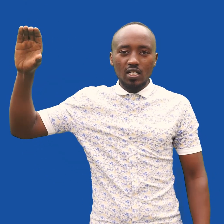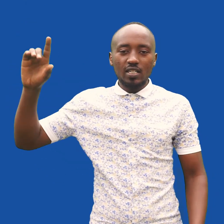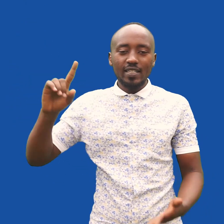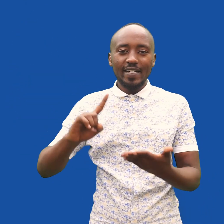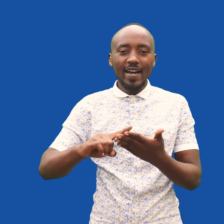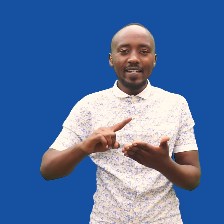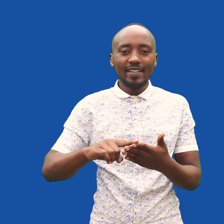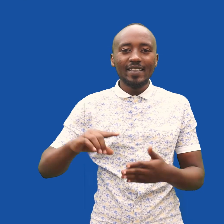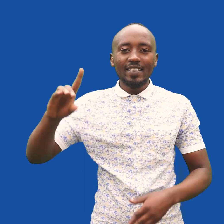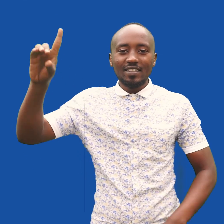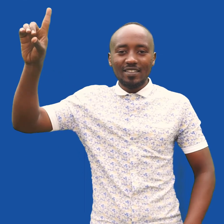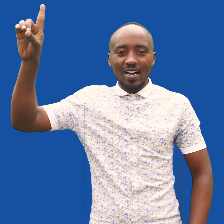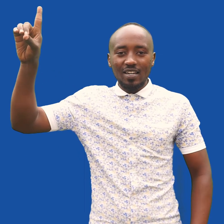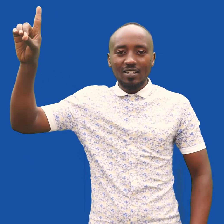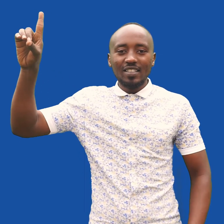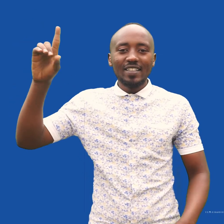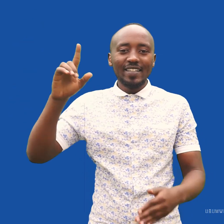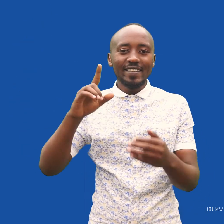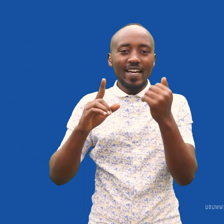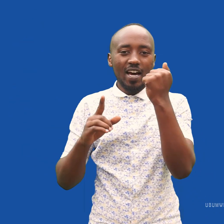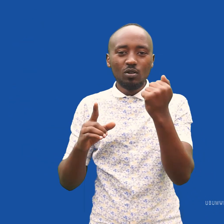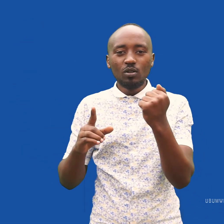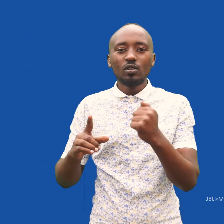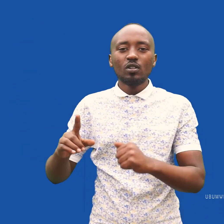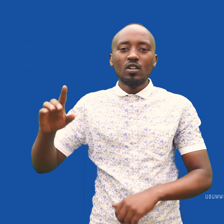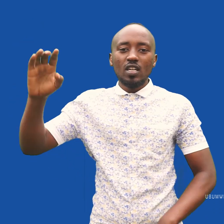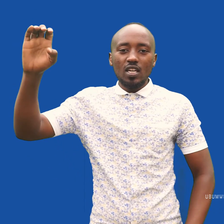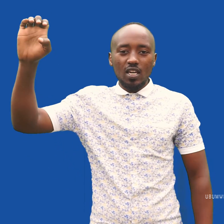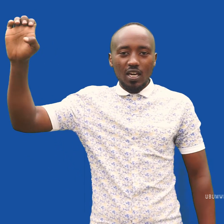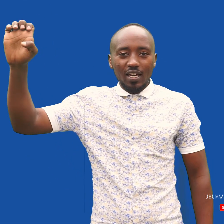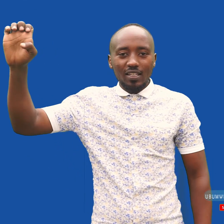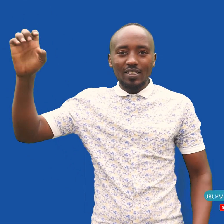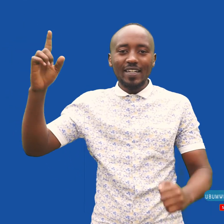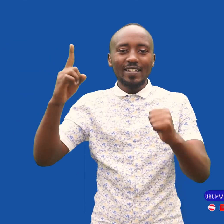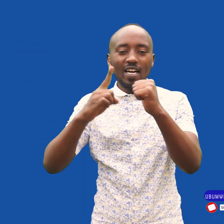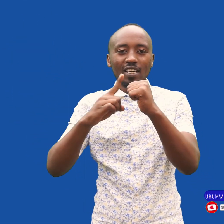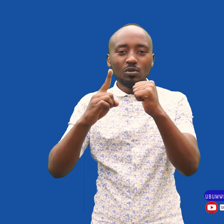kane, da, gatanu, e, gatanatu,